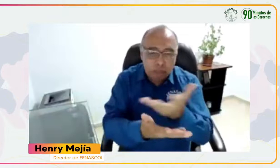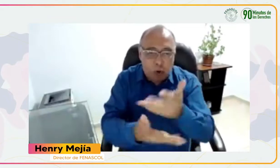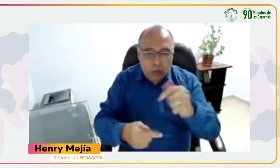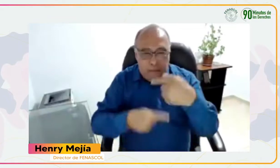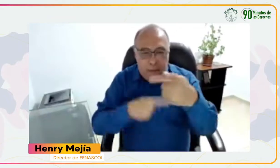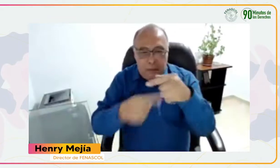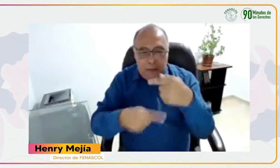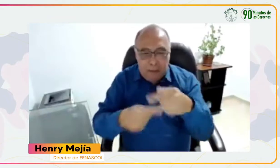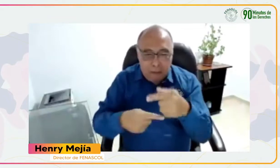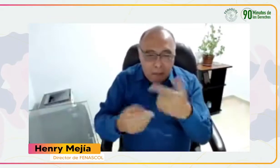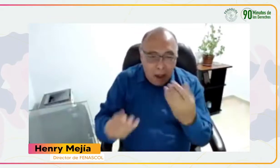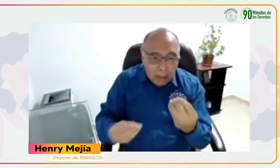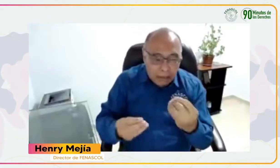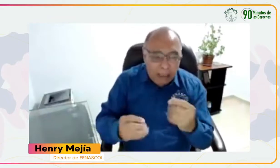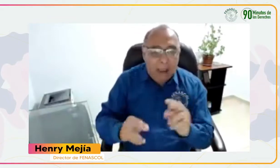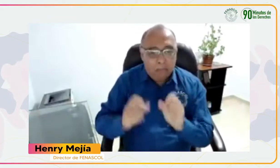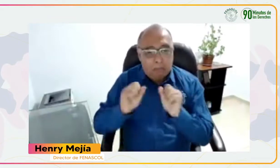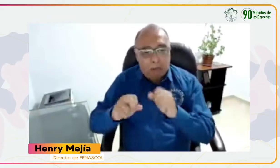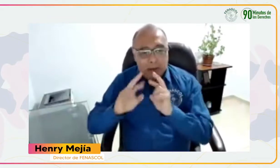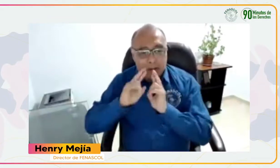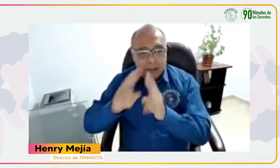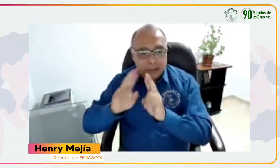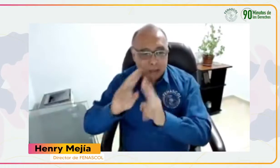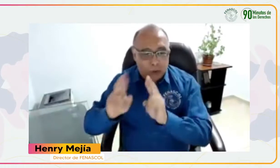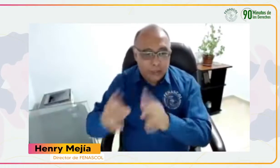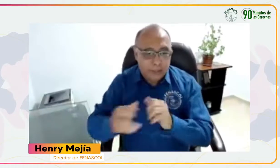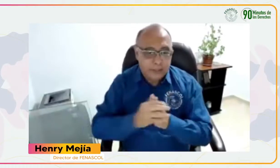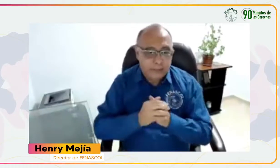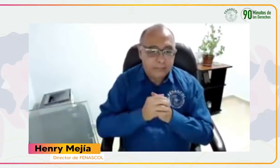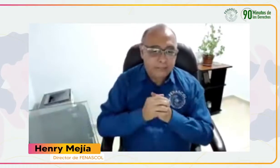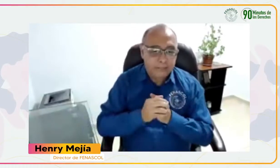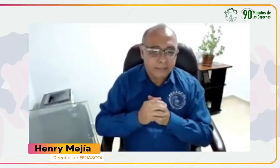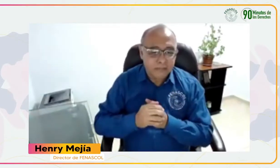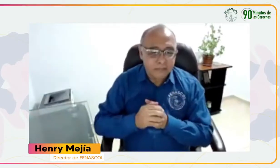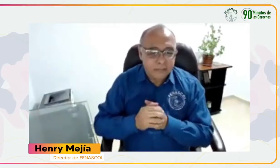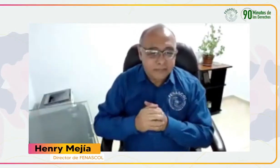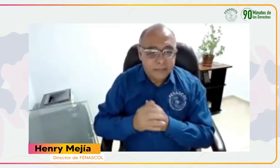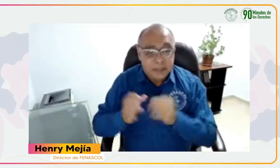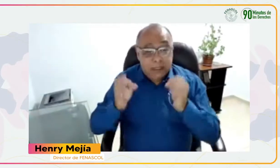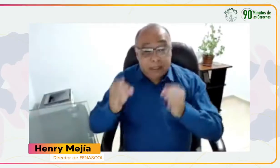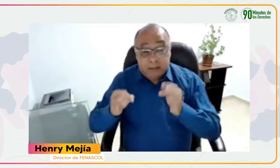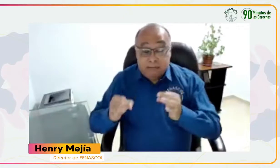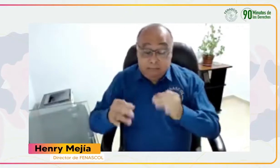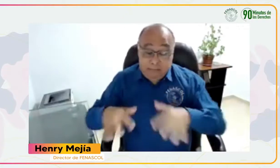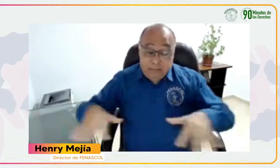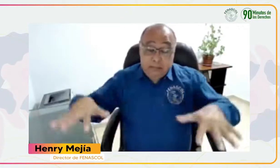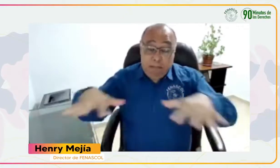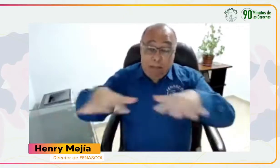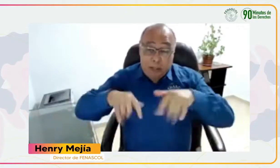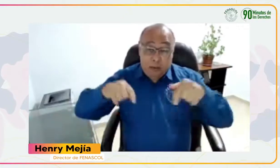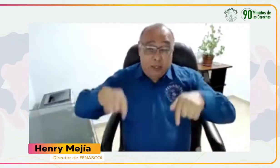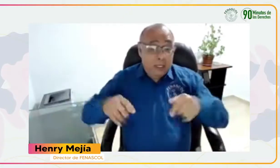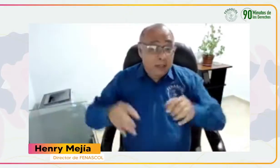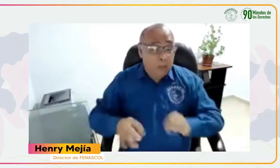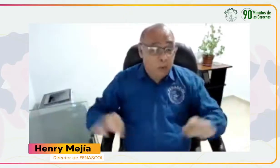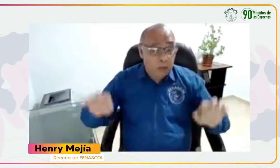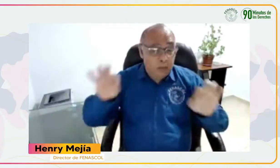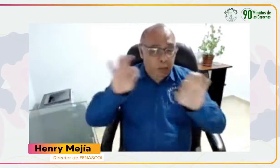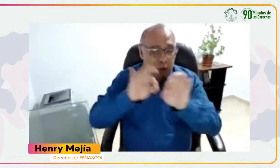sus opiniones, sugerencias y demás en este espacio para que podamos responderlos porque lo vamos a hacer y de verdad contarles que